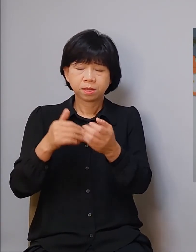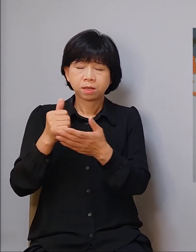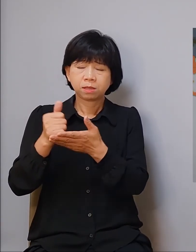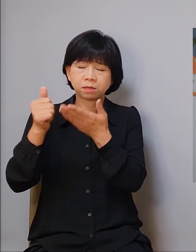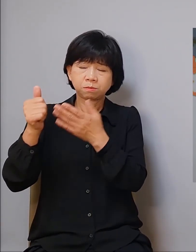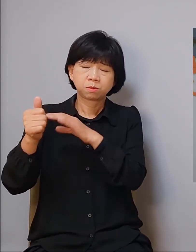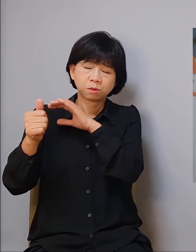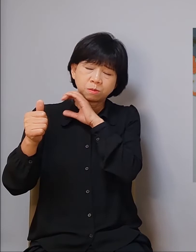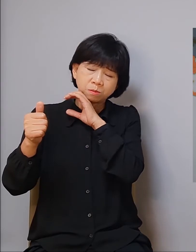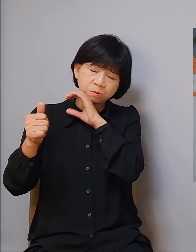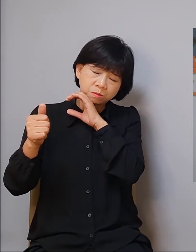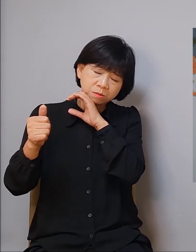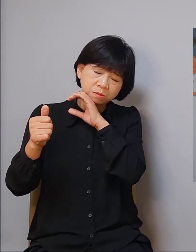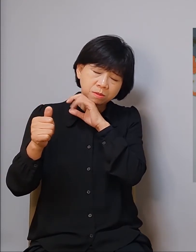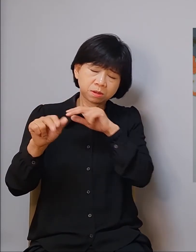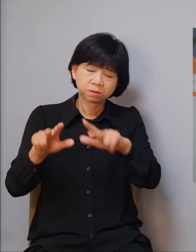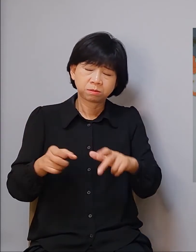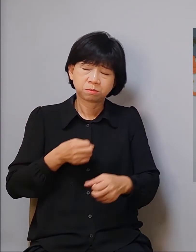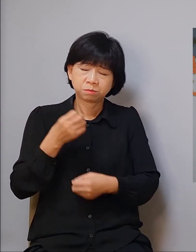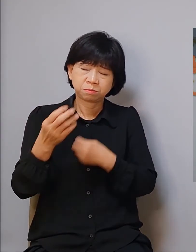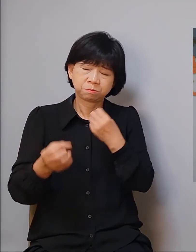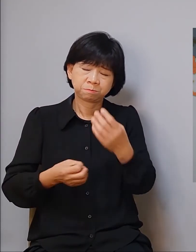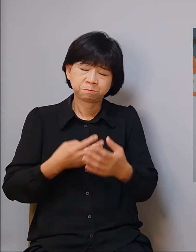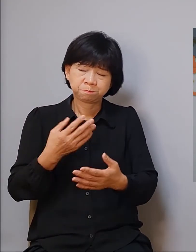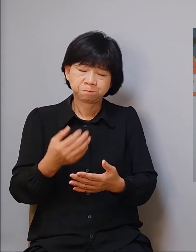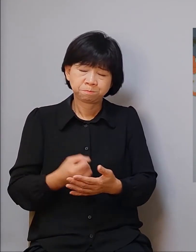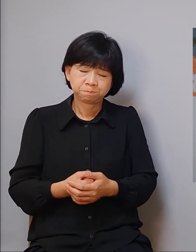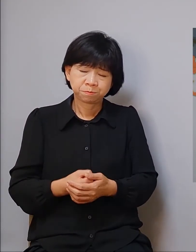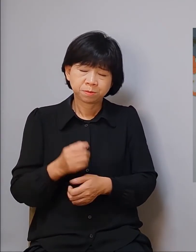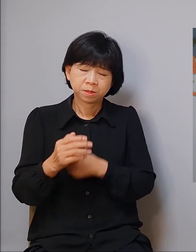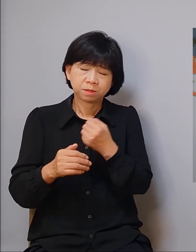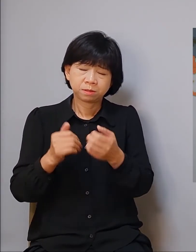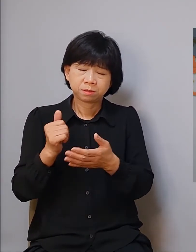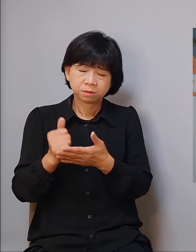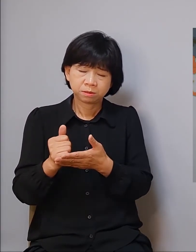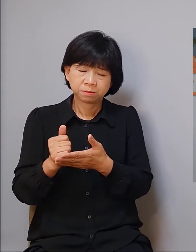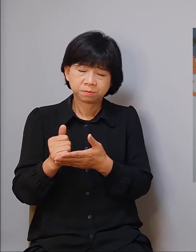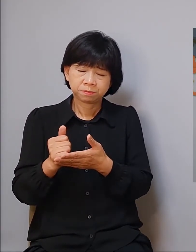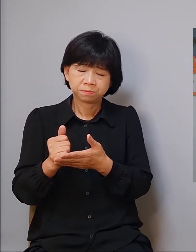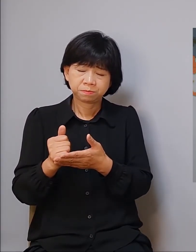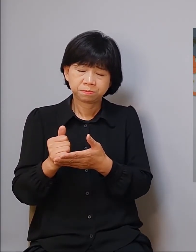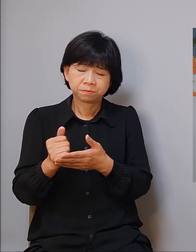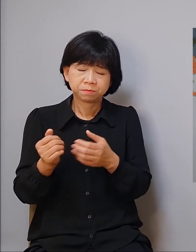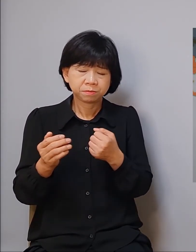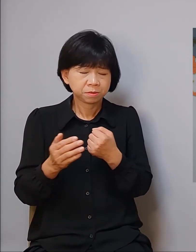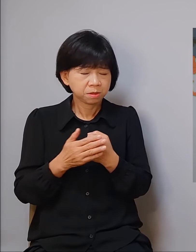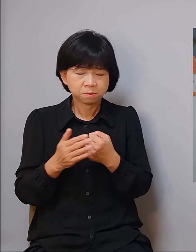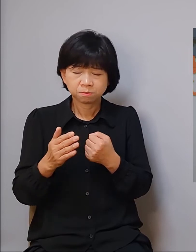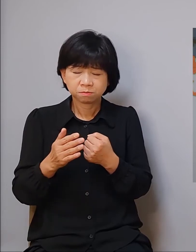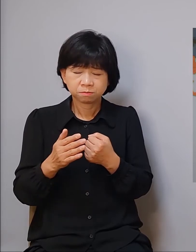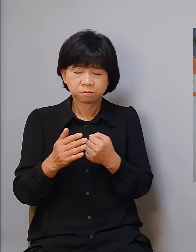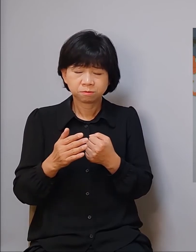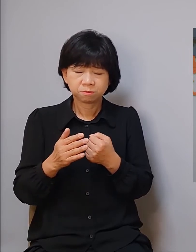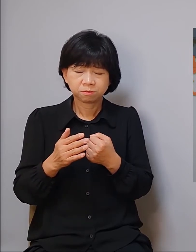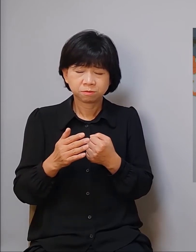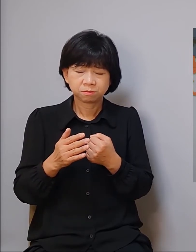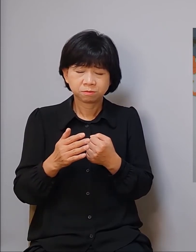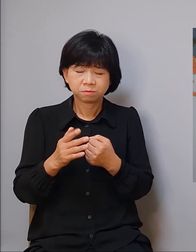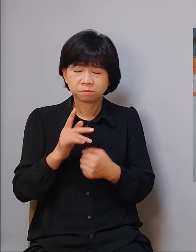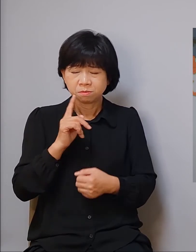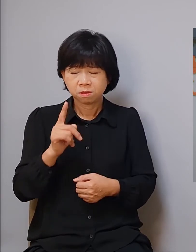불평하고 원망했음을 이 시간 고백합니다. 하나님 때문이라고 했습니다.